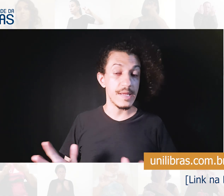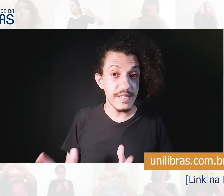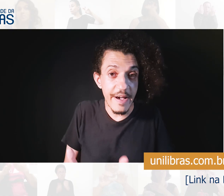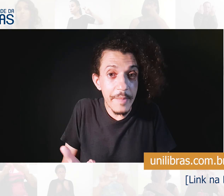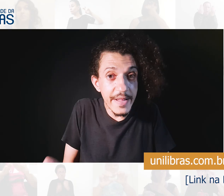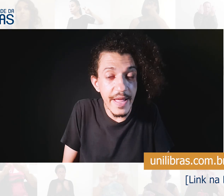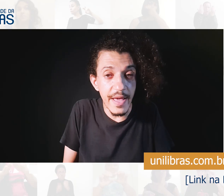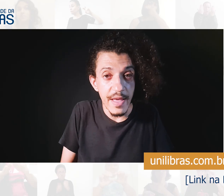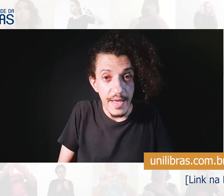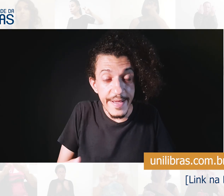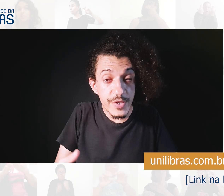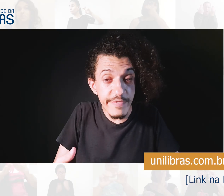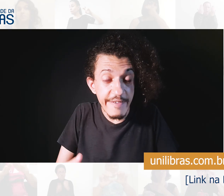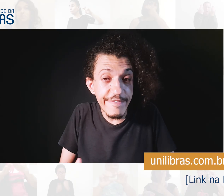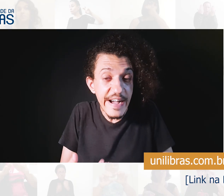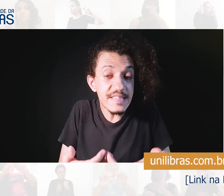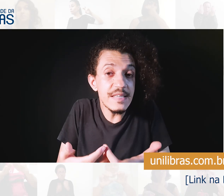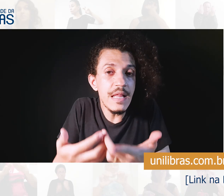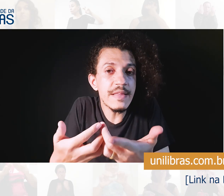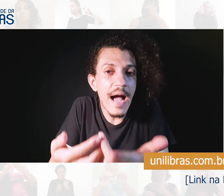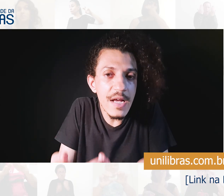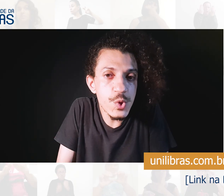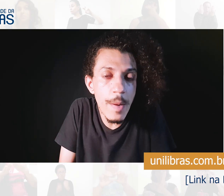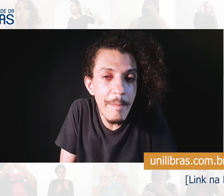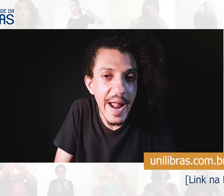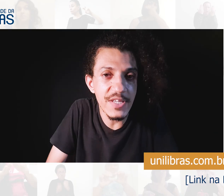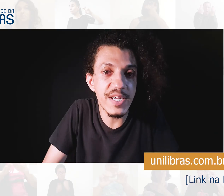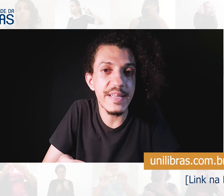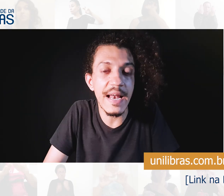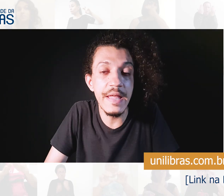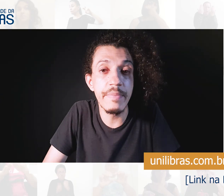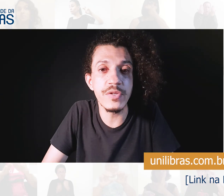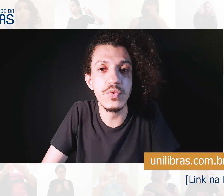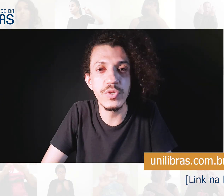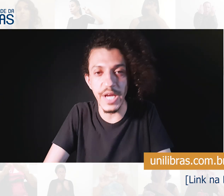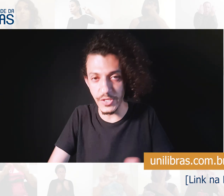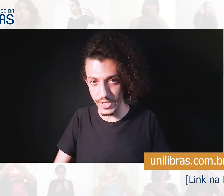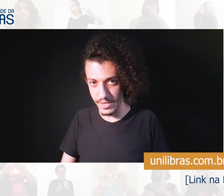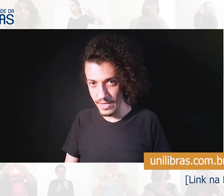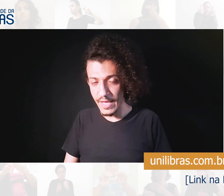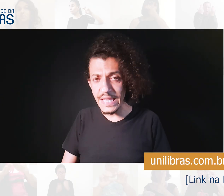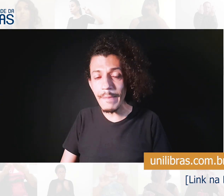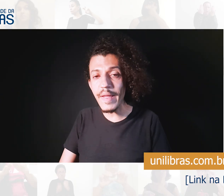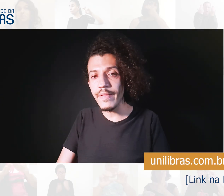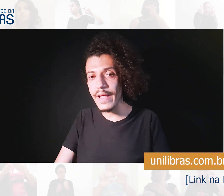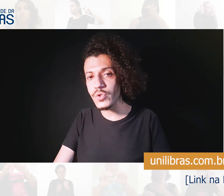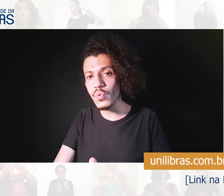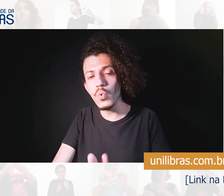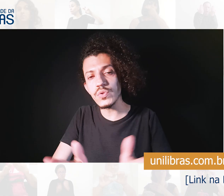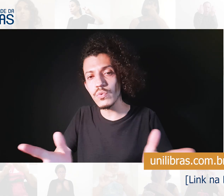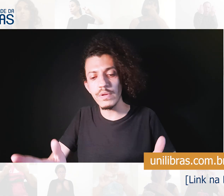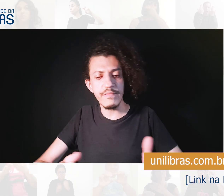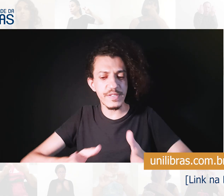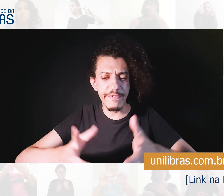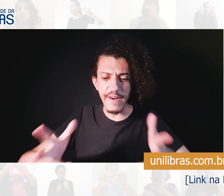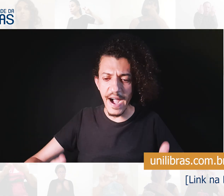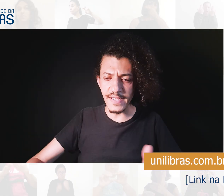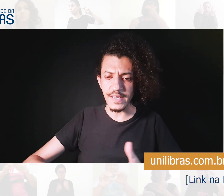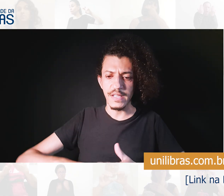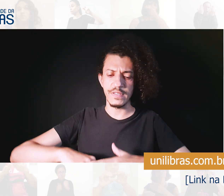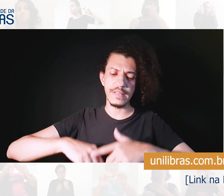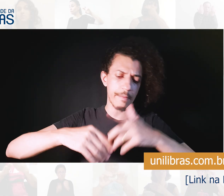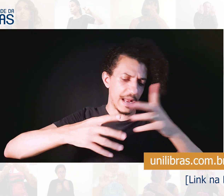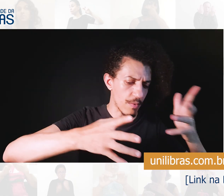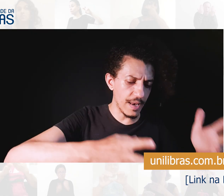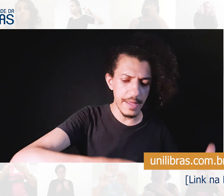Não, você vai aprender e isso vai facilitar a sua prática da Libras do dia a dia. Independente do uso que você